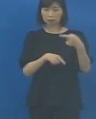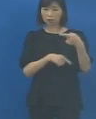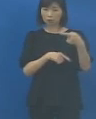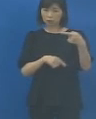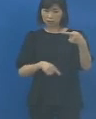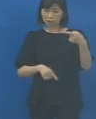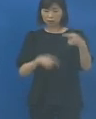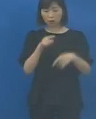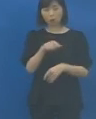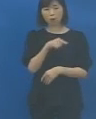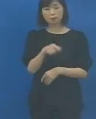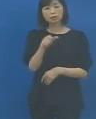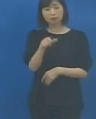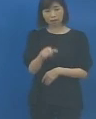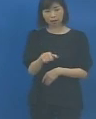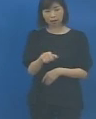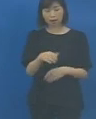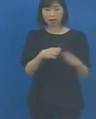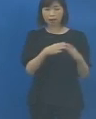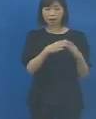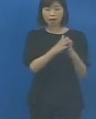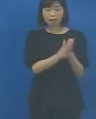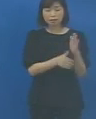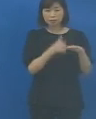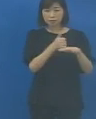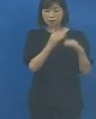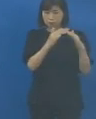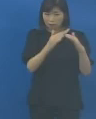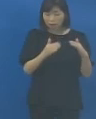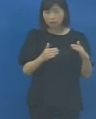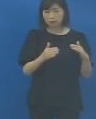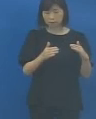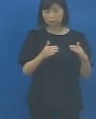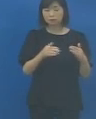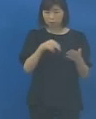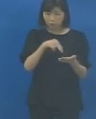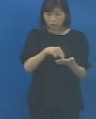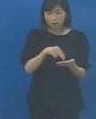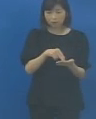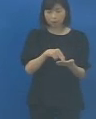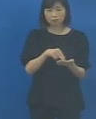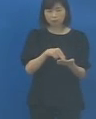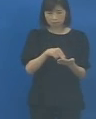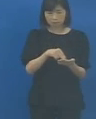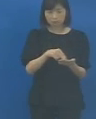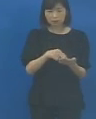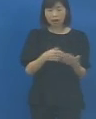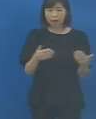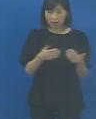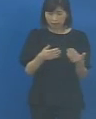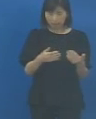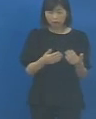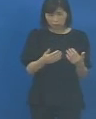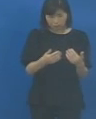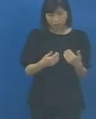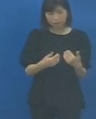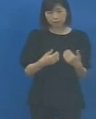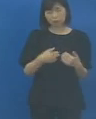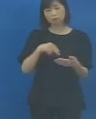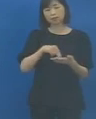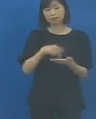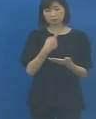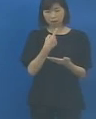人間、知事会にとっても道具として、働くべき、存在でありますので、皆さんの